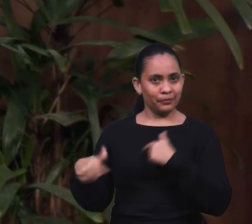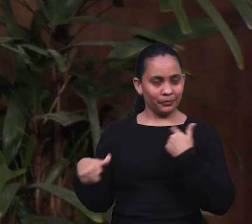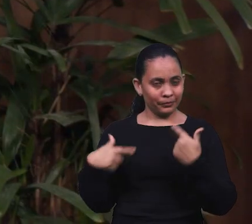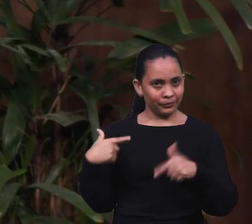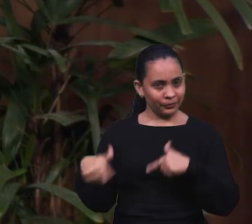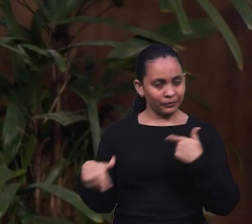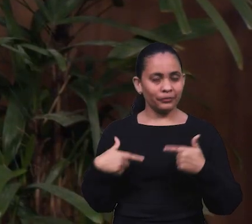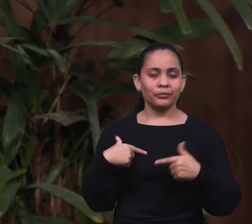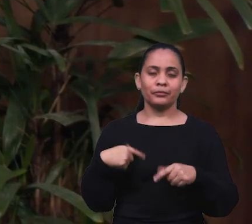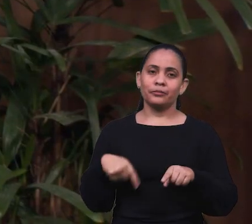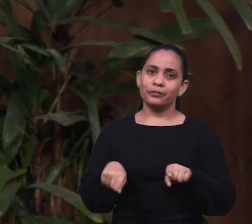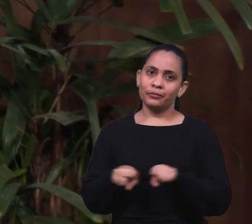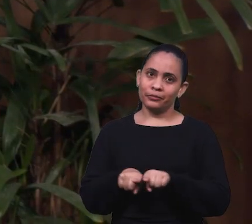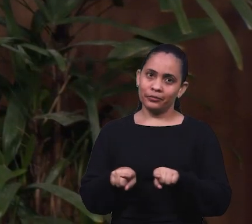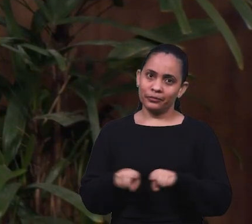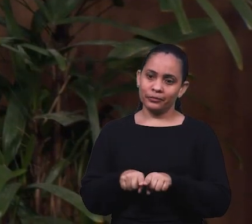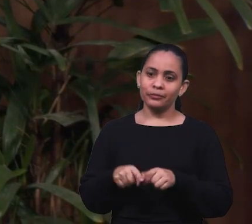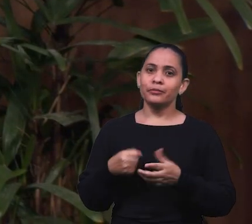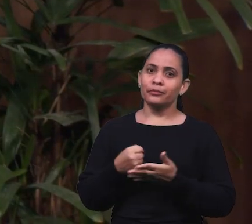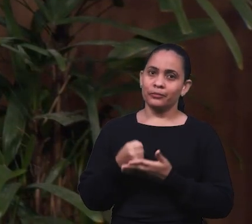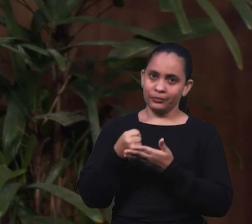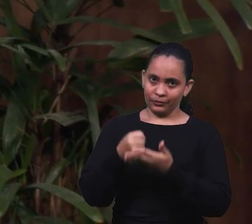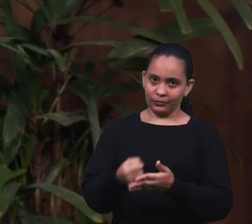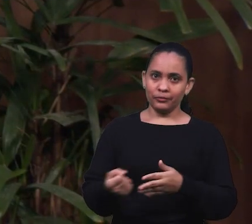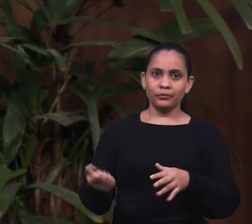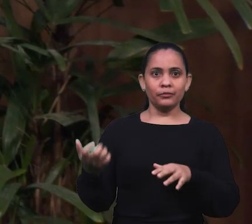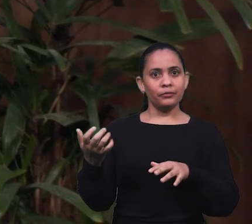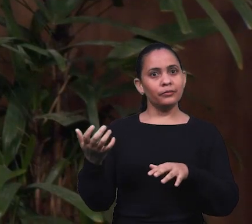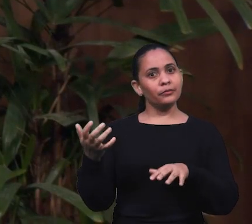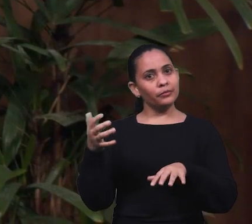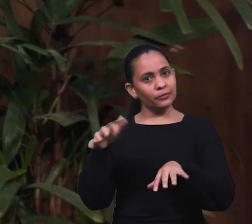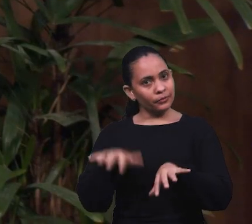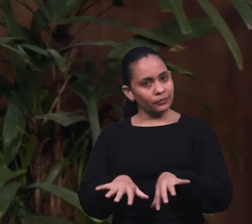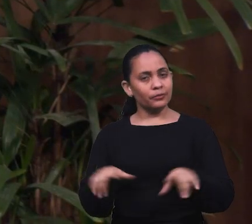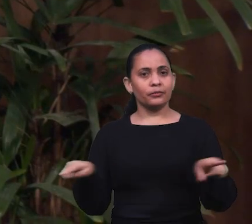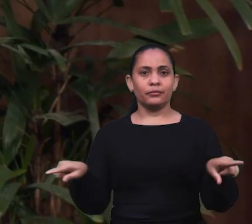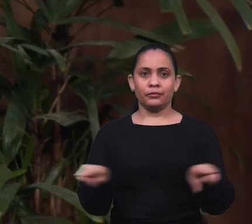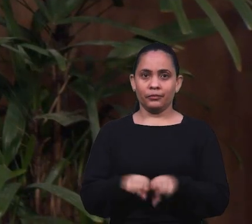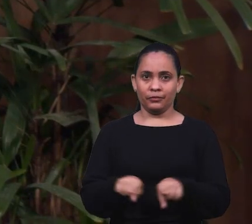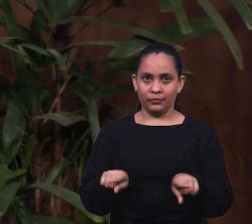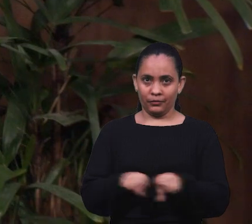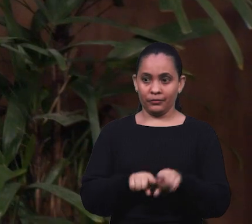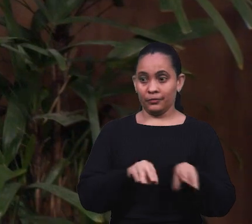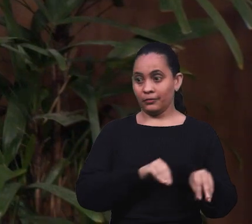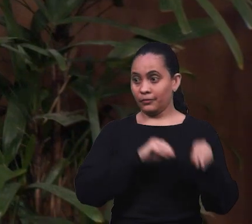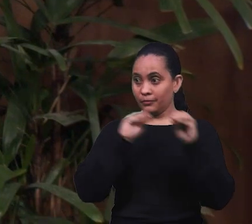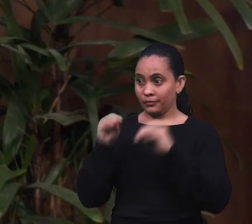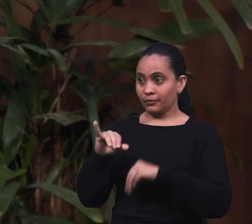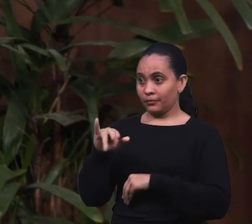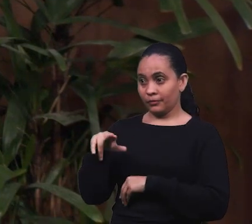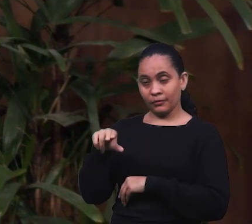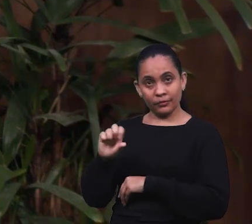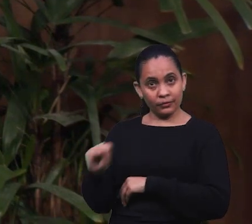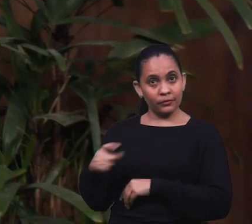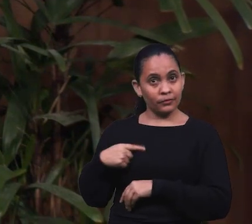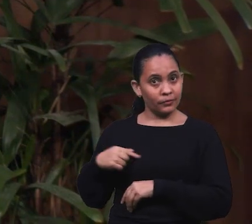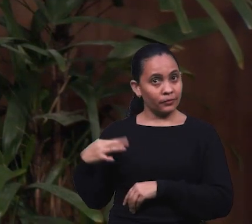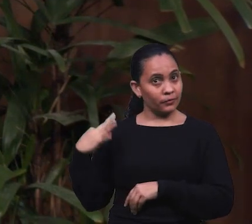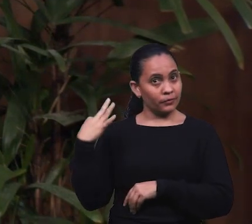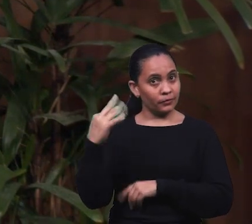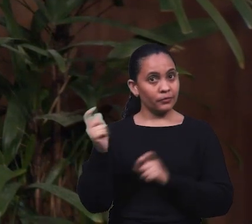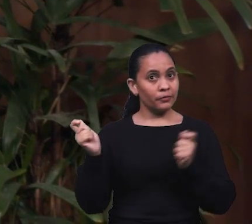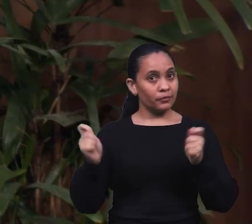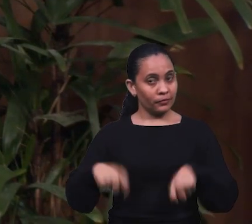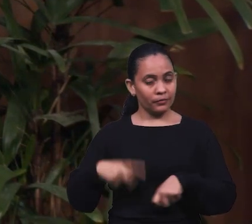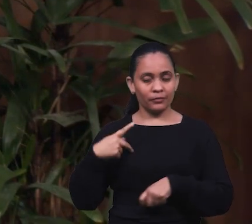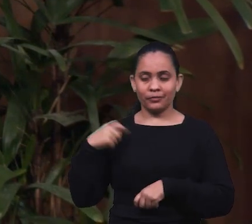o auxílio inclusão. Ele vai ter outros benefícios porque vai ser recolhido o valor repassado do INSS, então futuramente ele pode